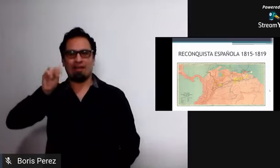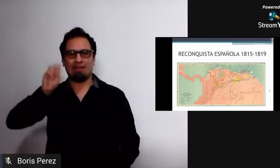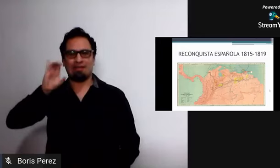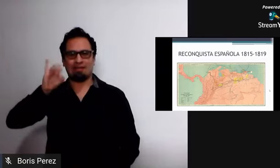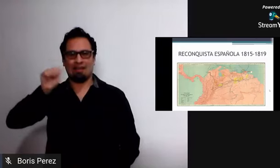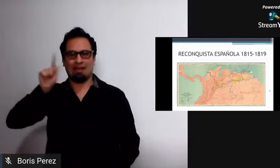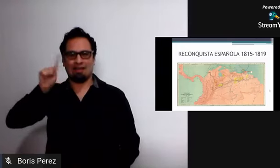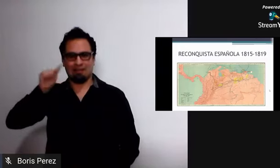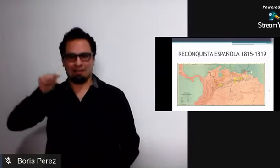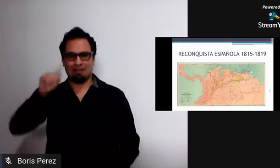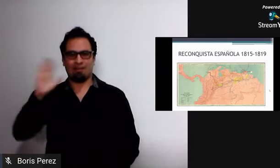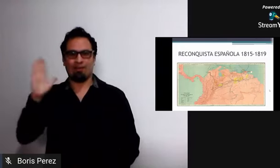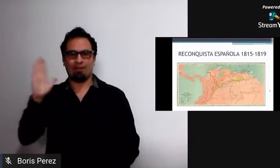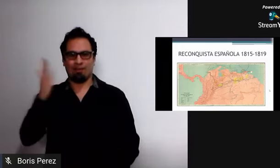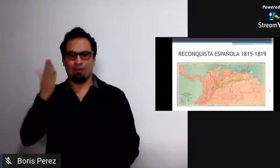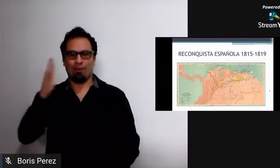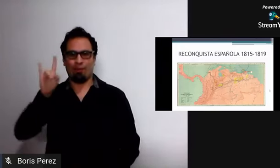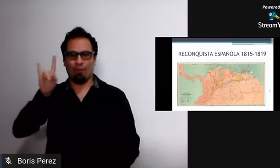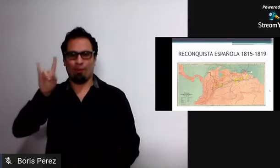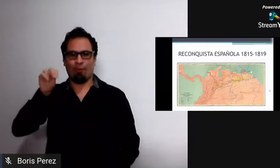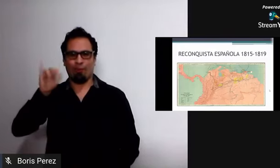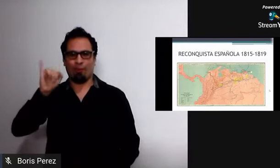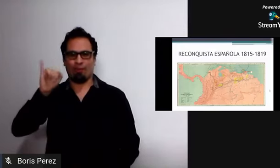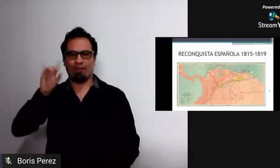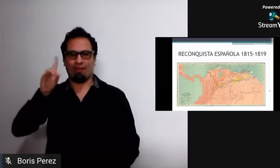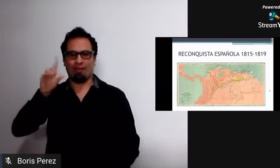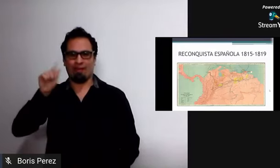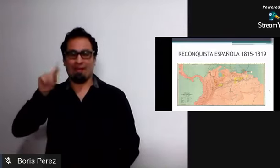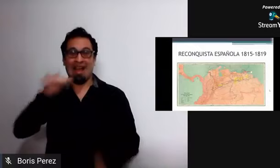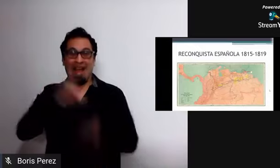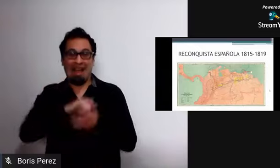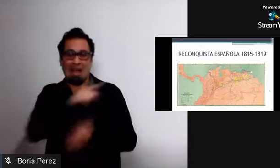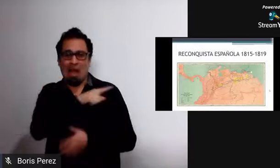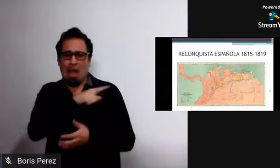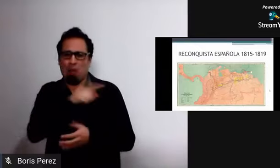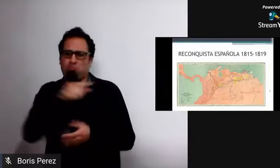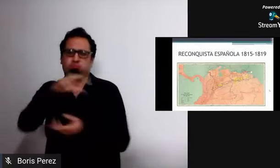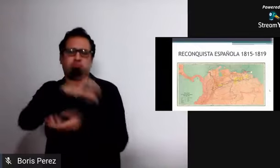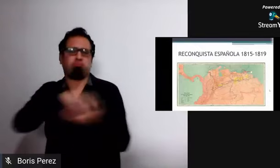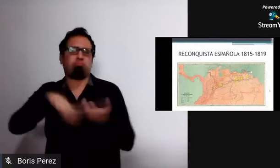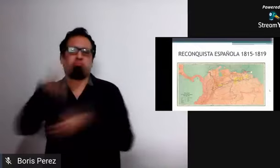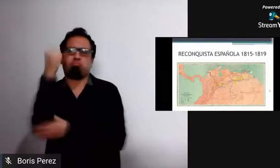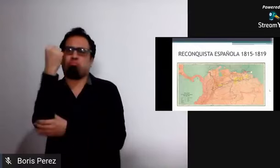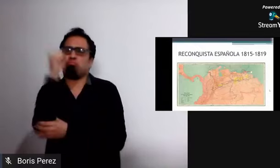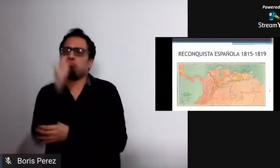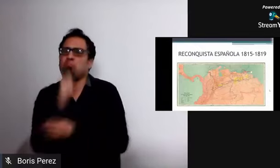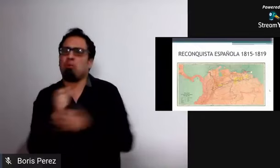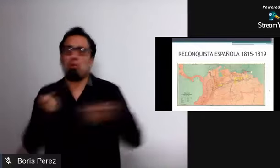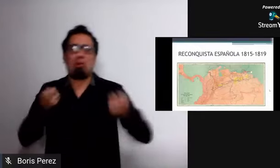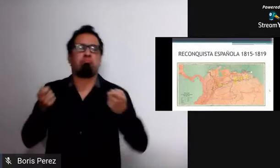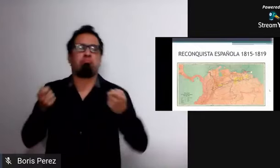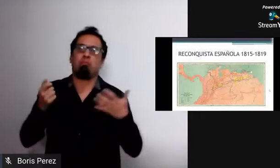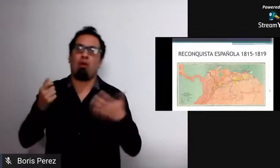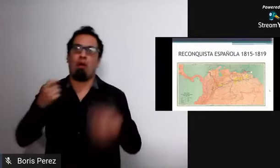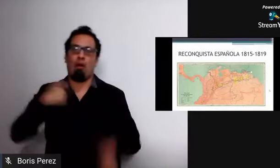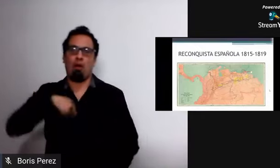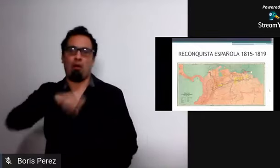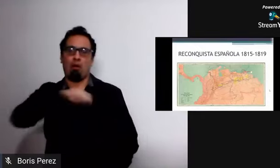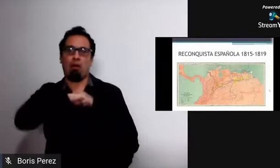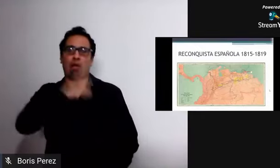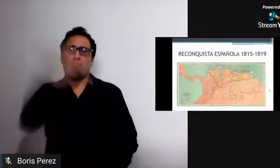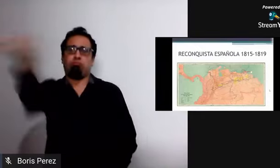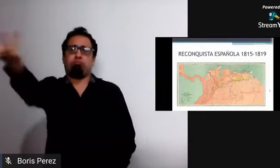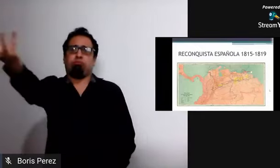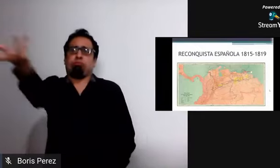que estaban a favor de la provincia unificada, que son los que se representaban con la